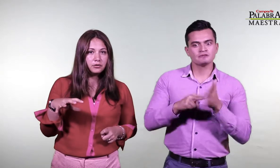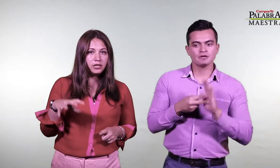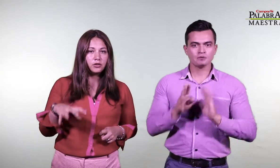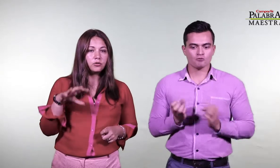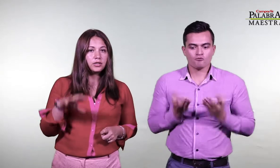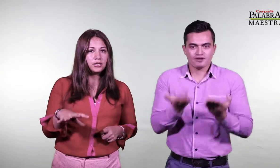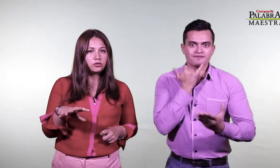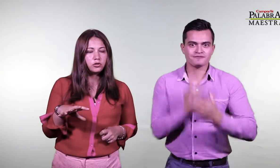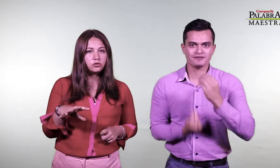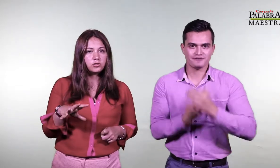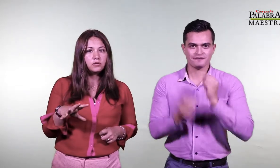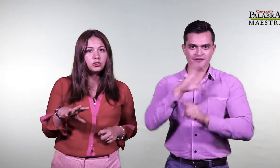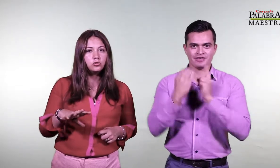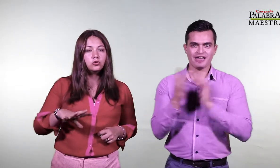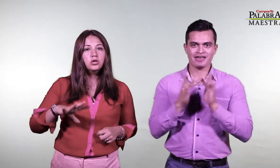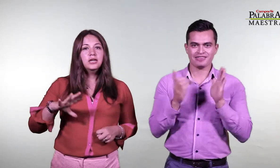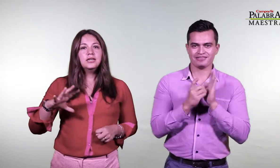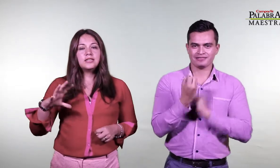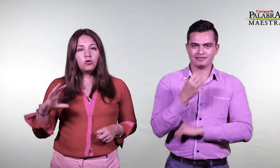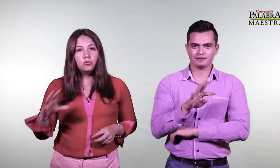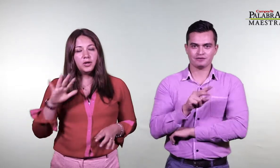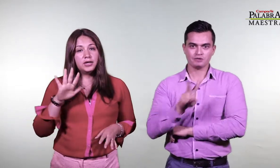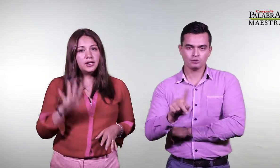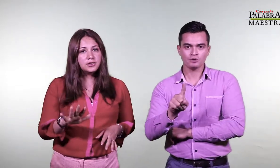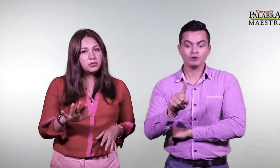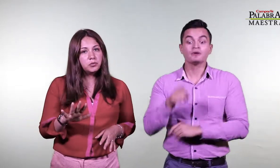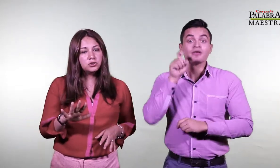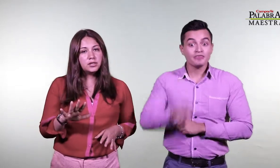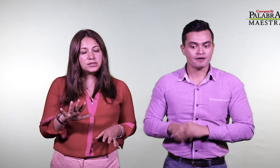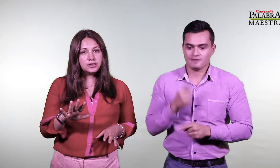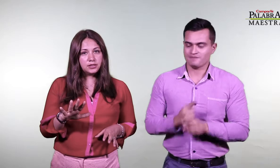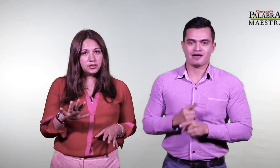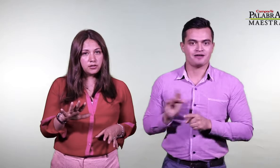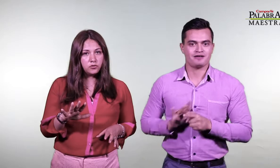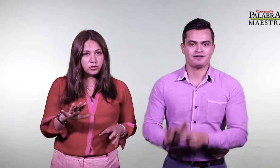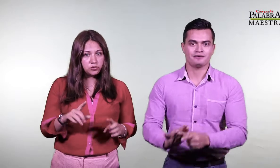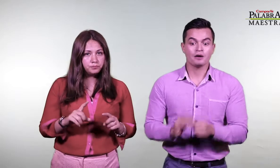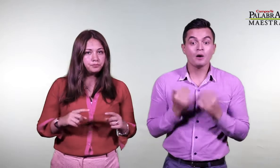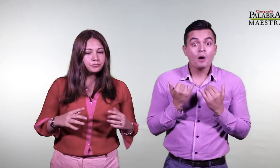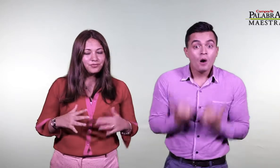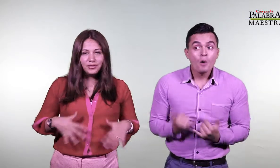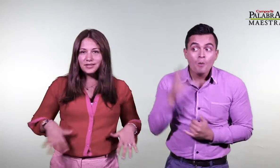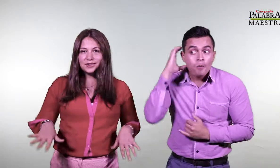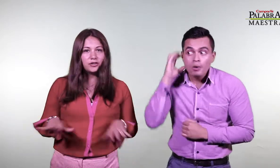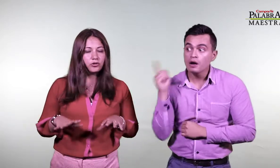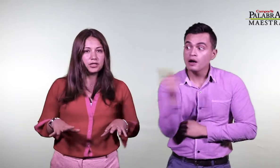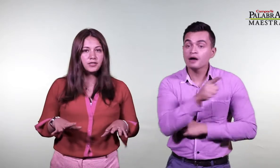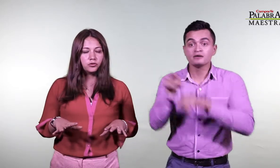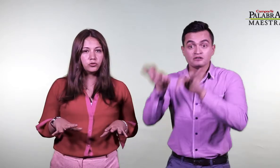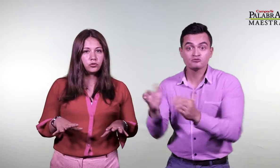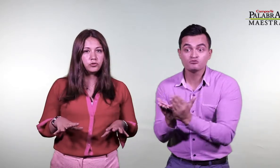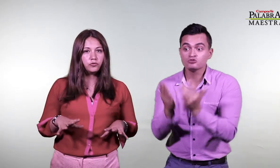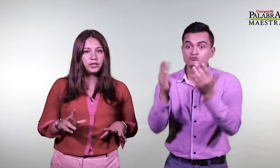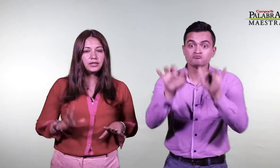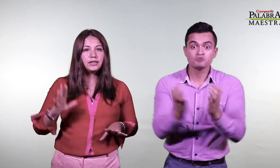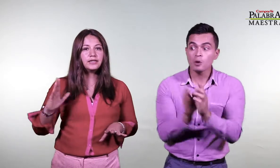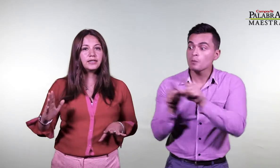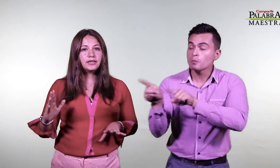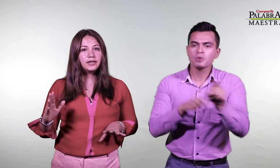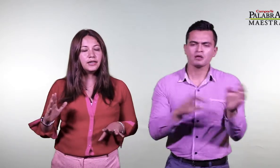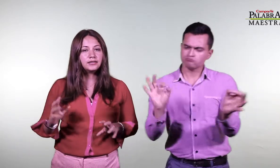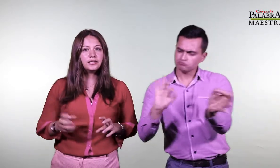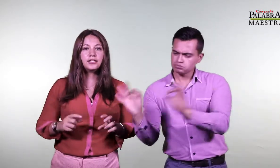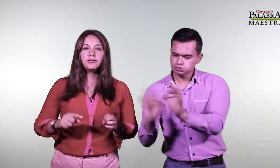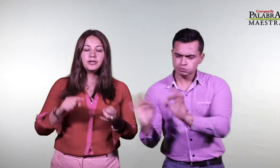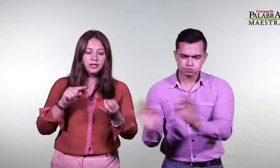de la oferta bilingüe del decreto 1421 se cumplan. En este momento las secretarías de educación están reorganizando toda su oferta y